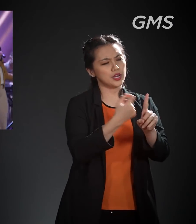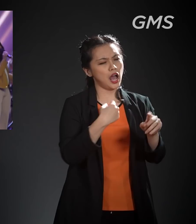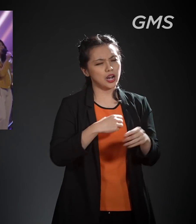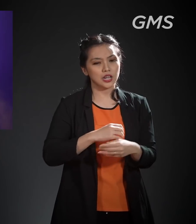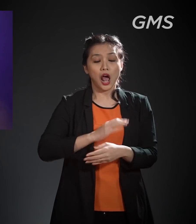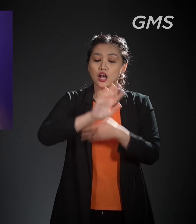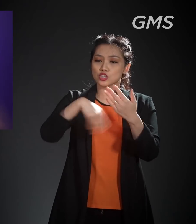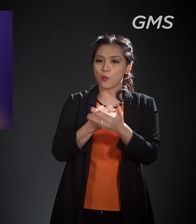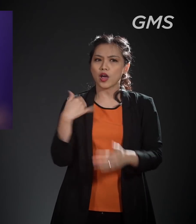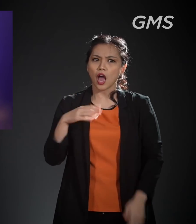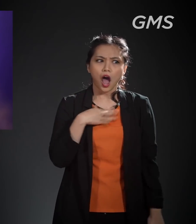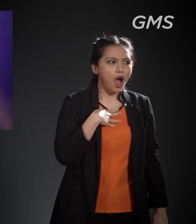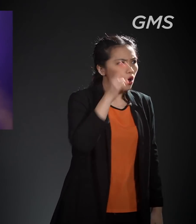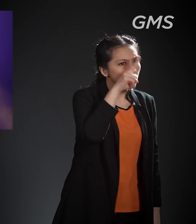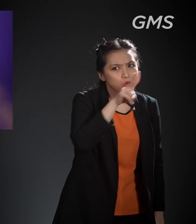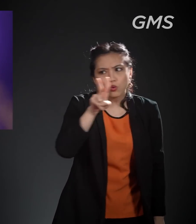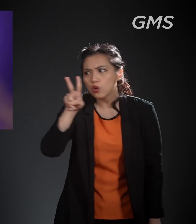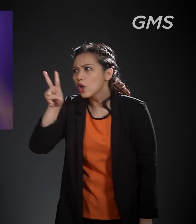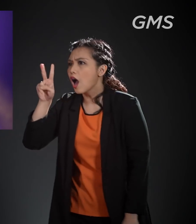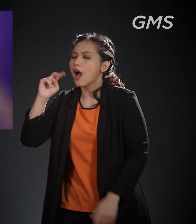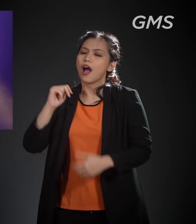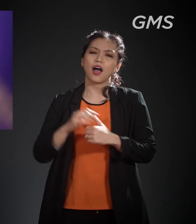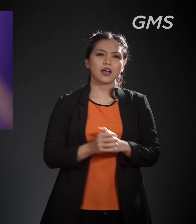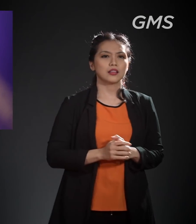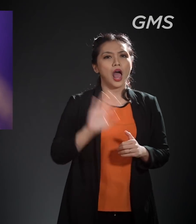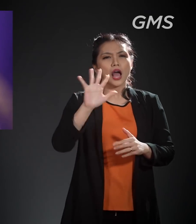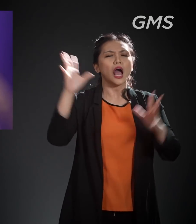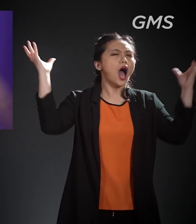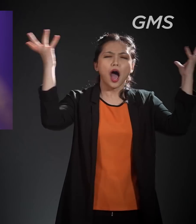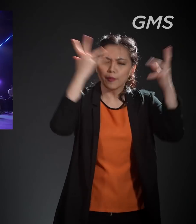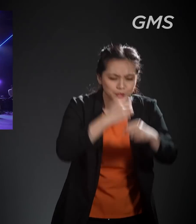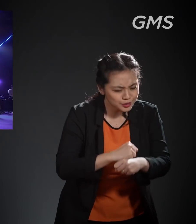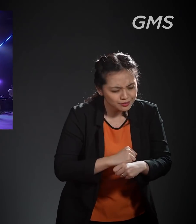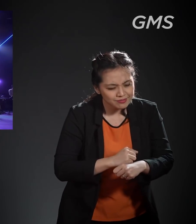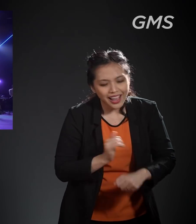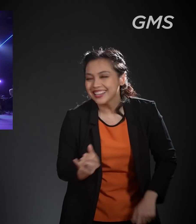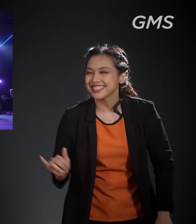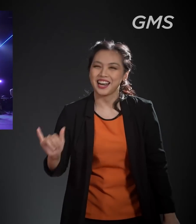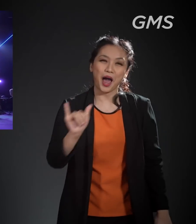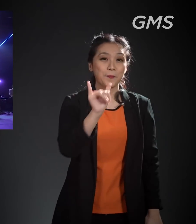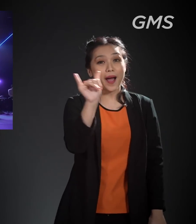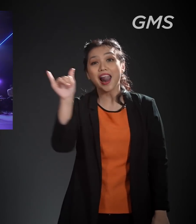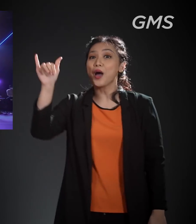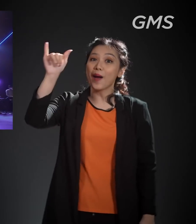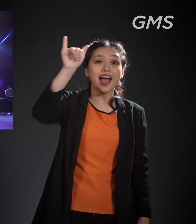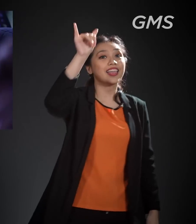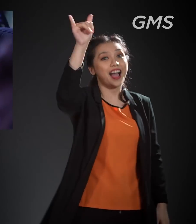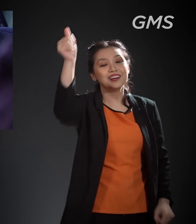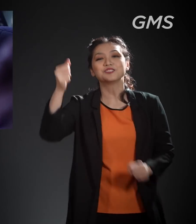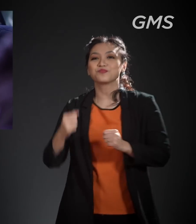lebih segala yang terbaik dalam-Ku, tak berkesudahan, kekal